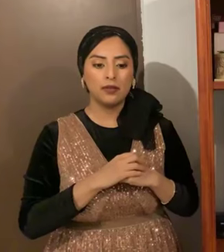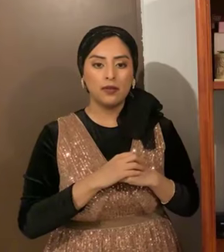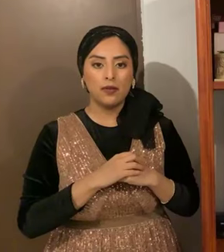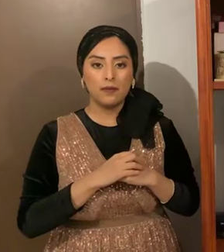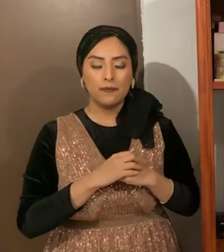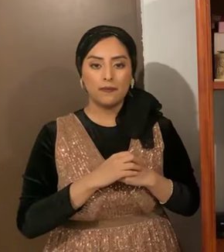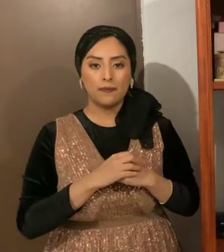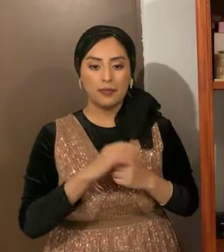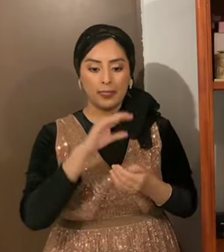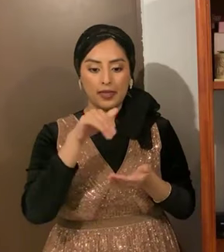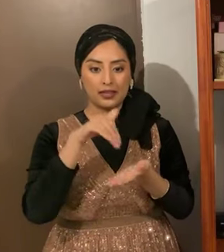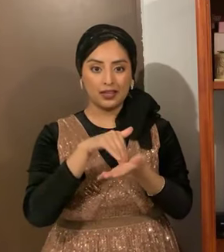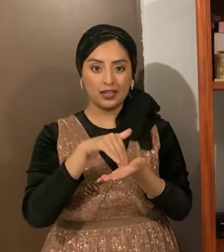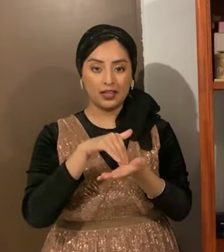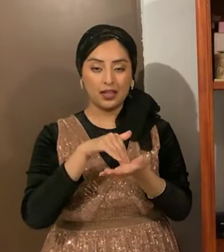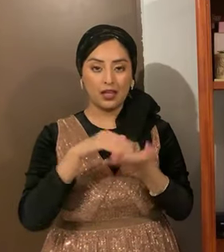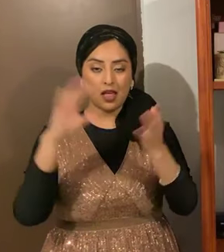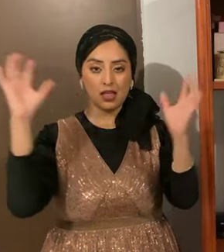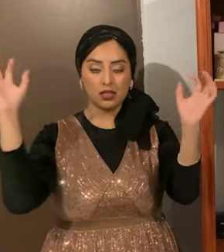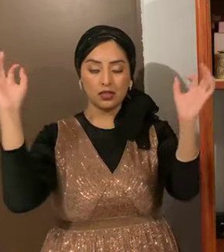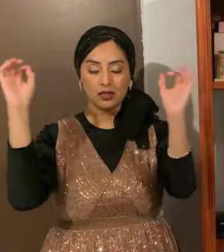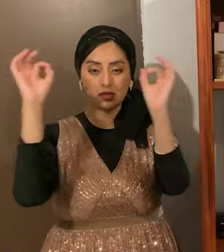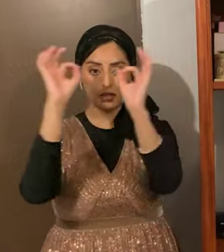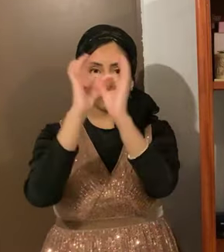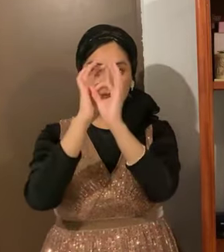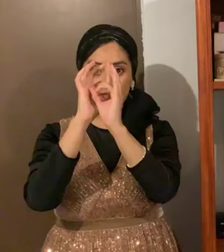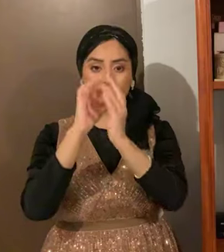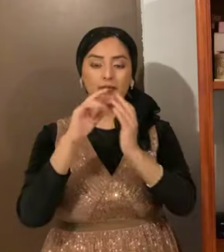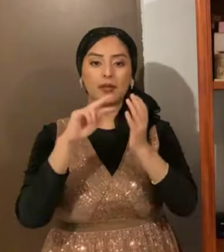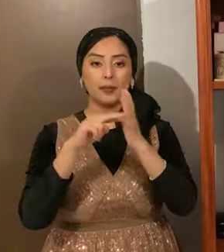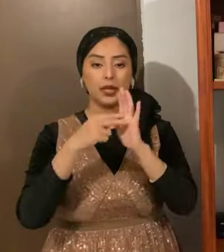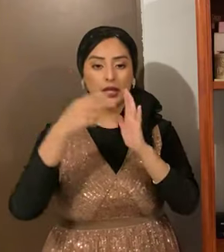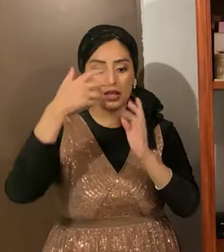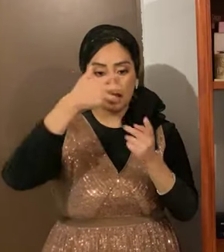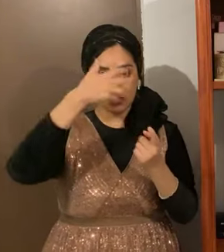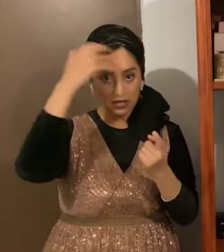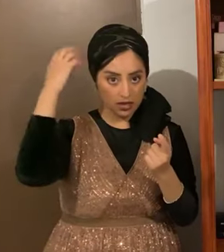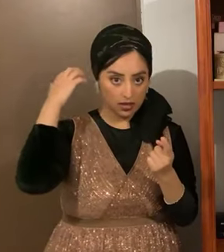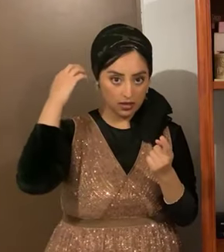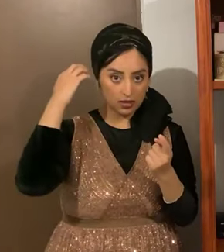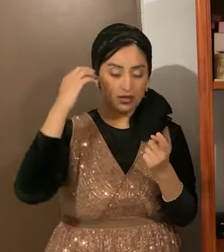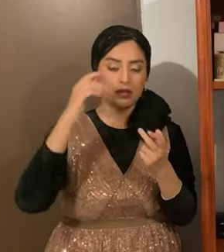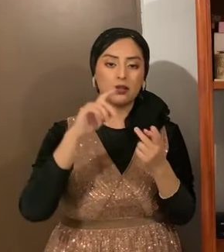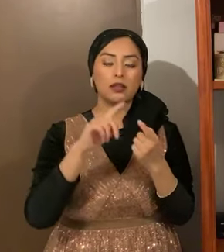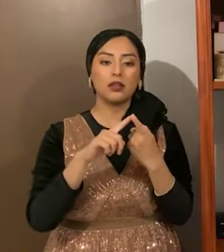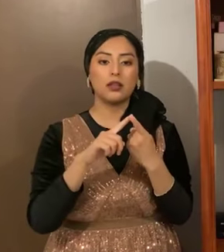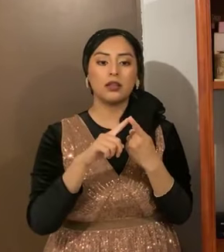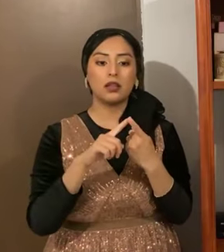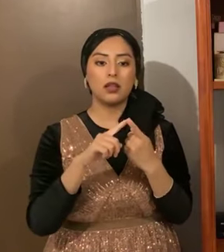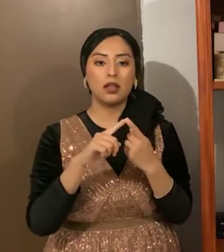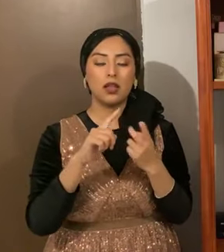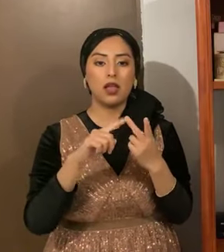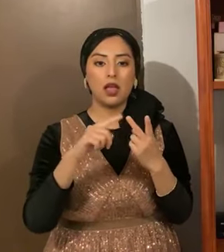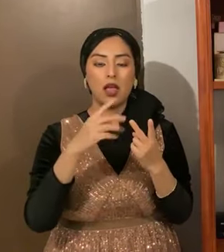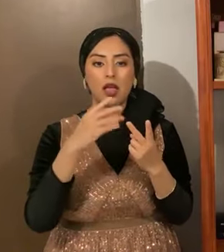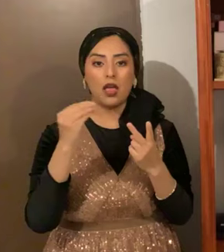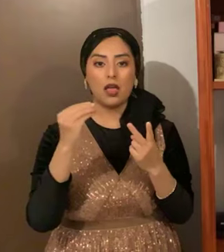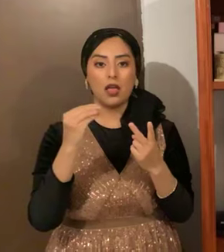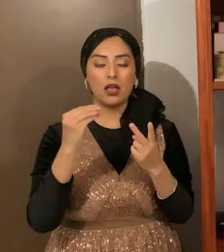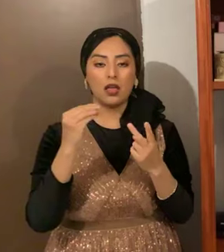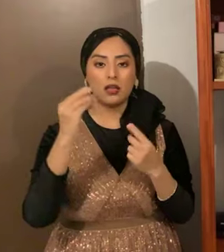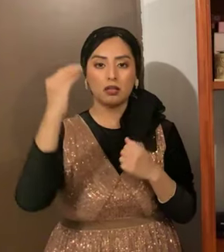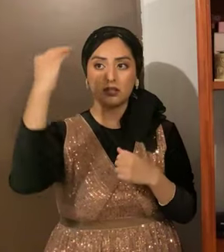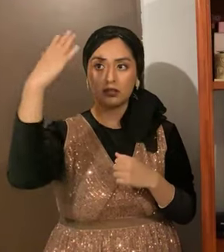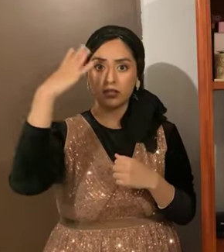El centro de este eclipse como tal es el león, ¿sí? Y la luna, el